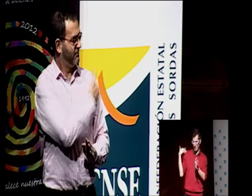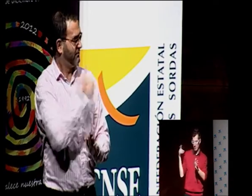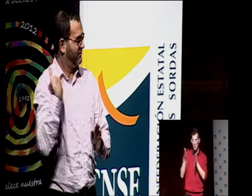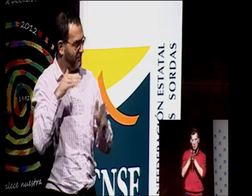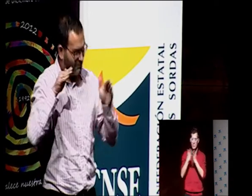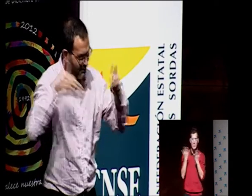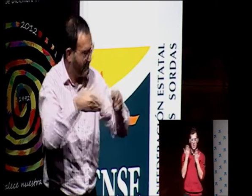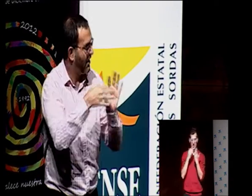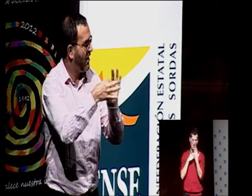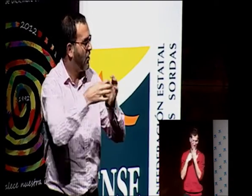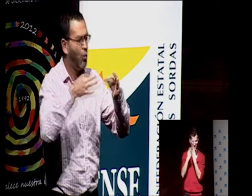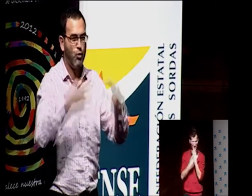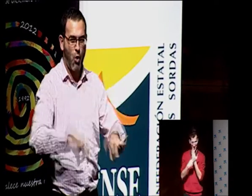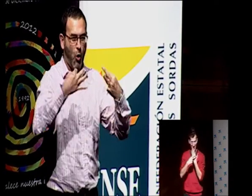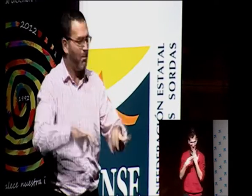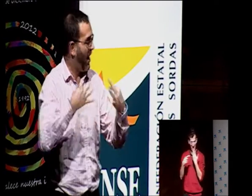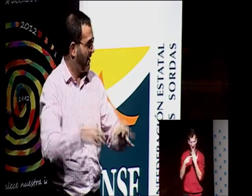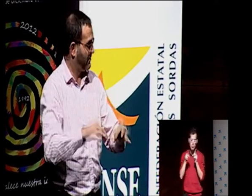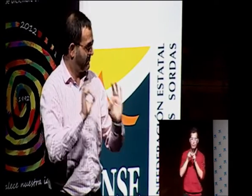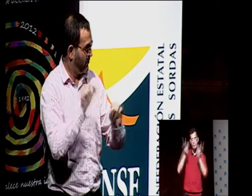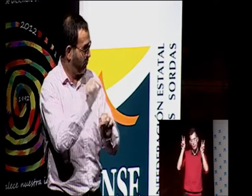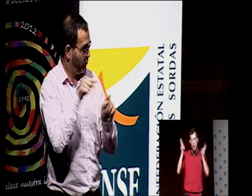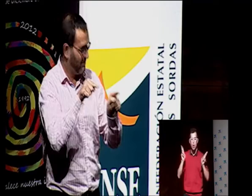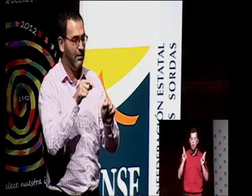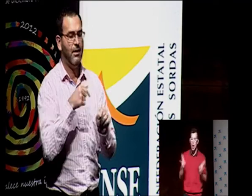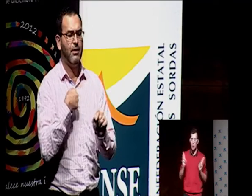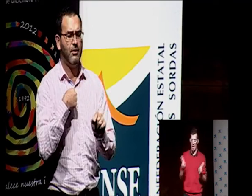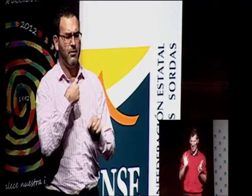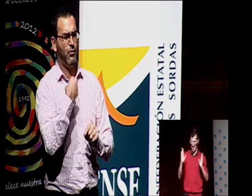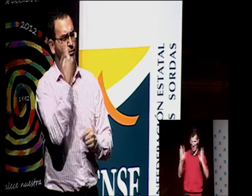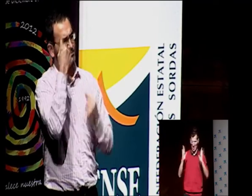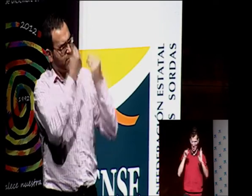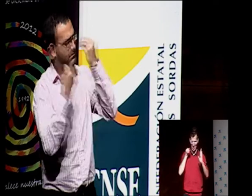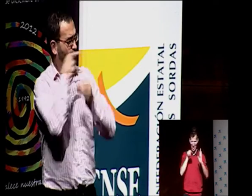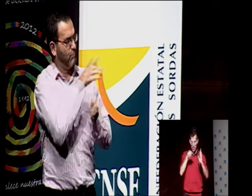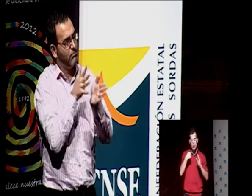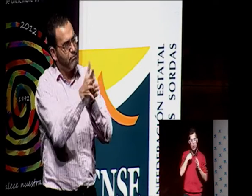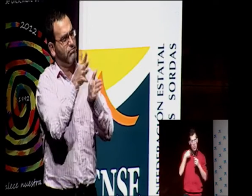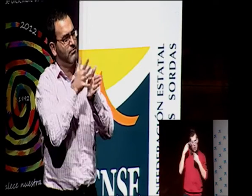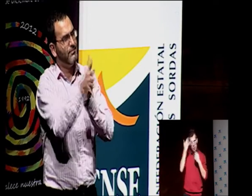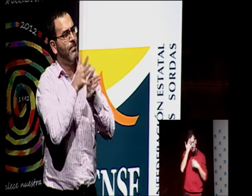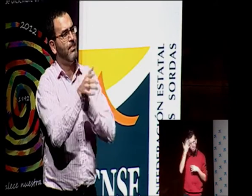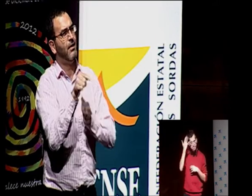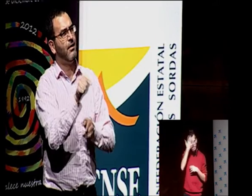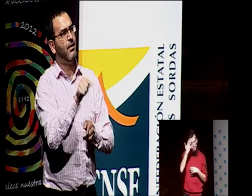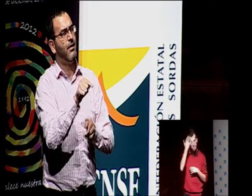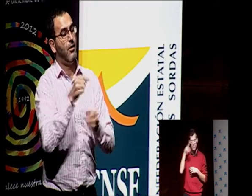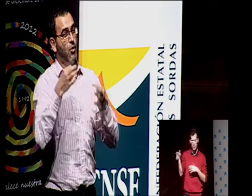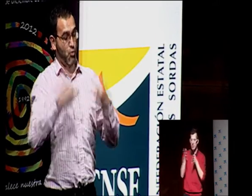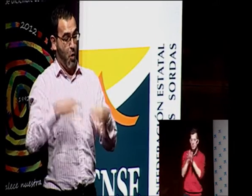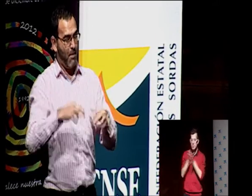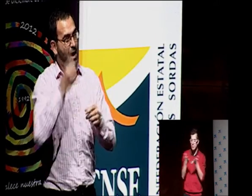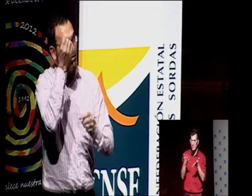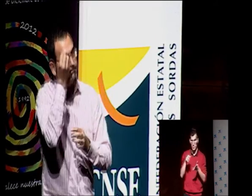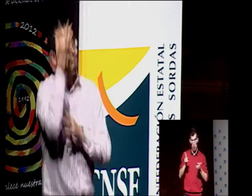Murray hablando de de lo que es la normalización me ha generado una un